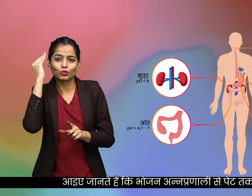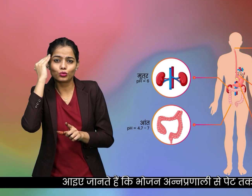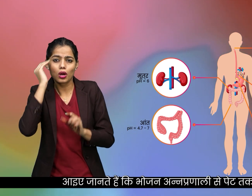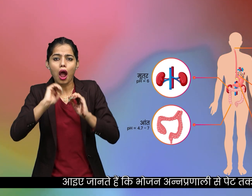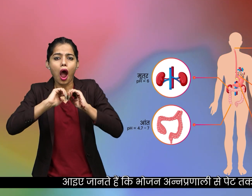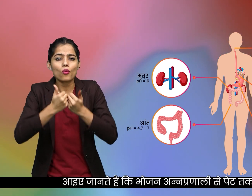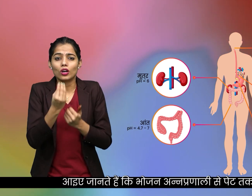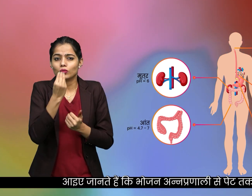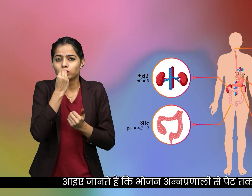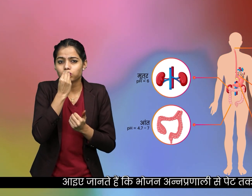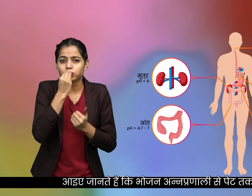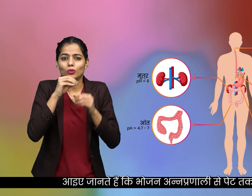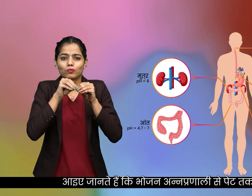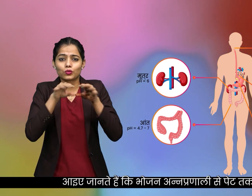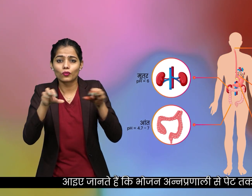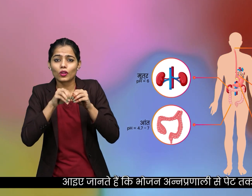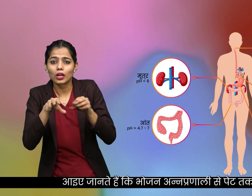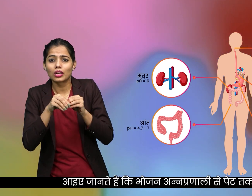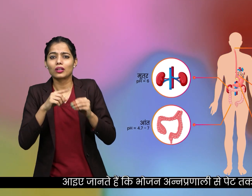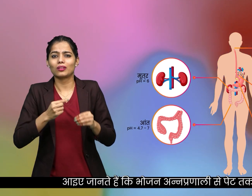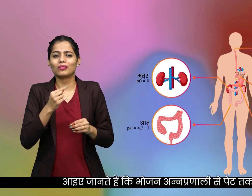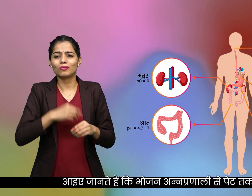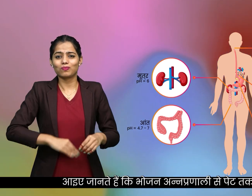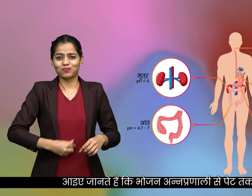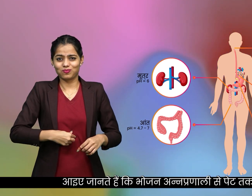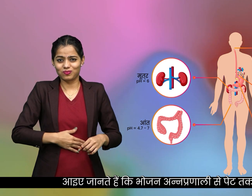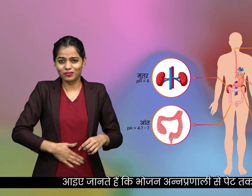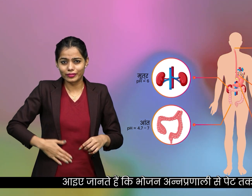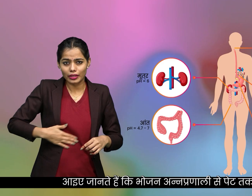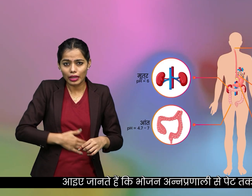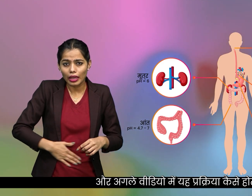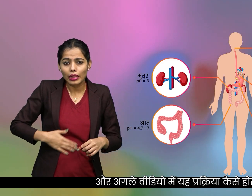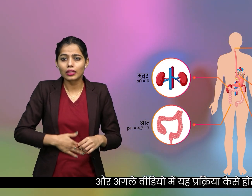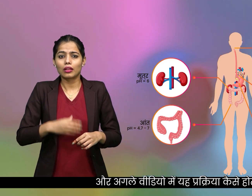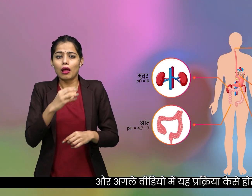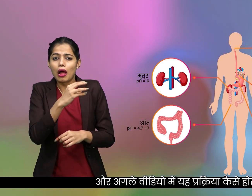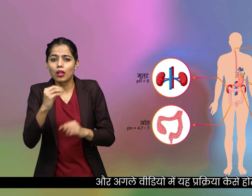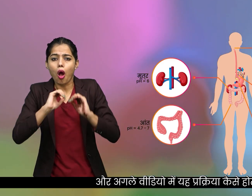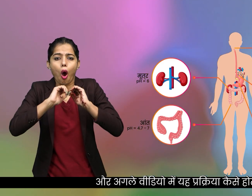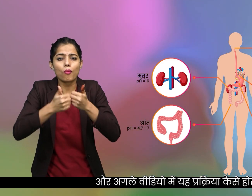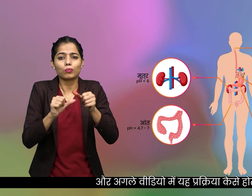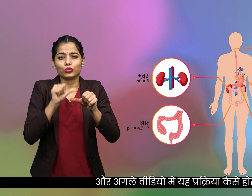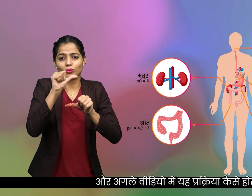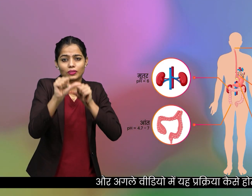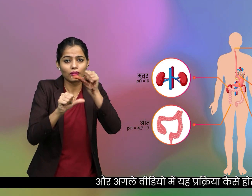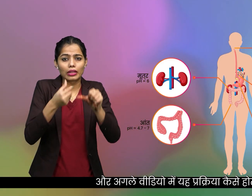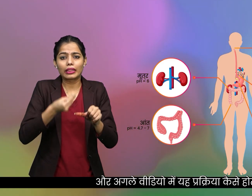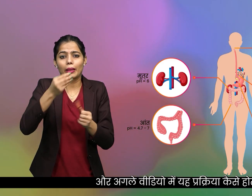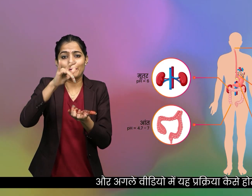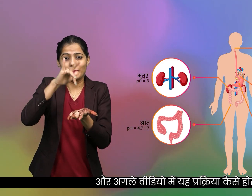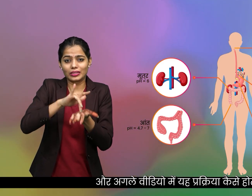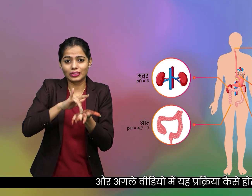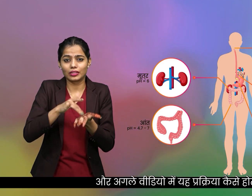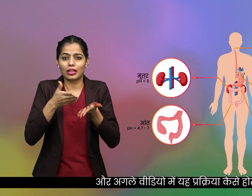आइए जानते हैं कि भोजन अन्न प्रणाली से पेट तक कैसे जाता है और अगले वीडियो में यह